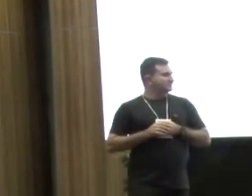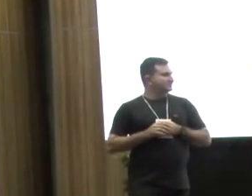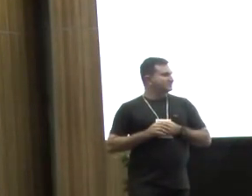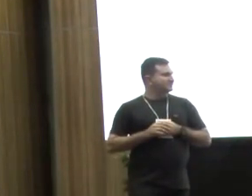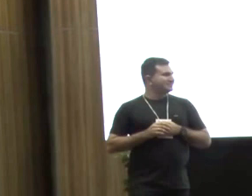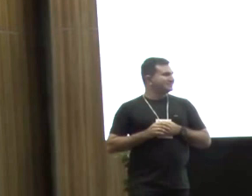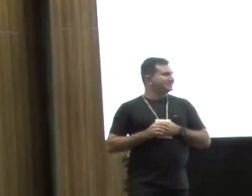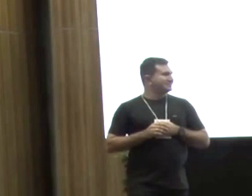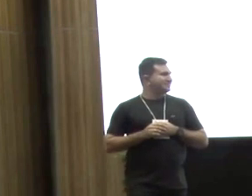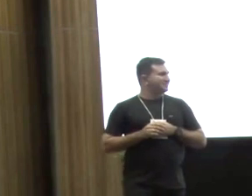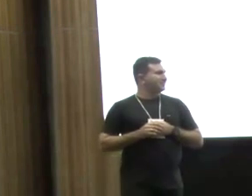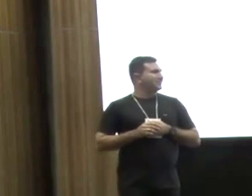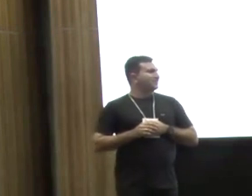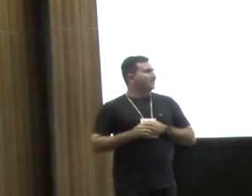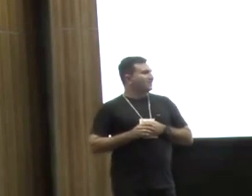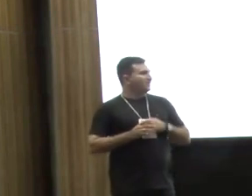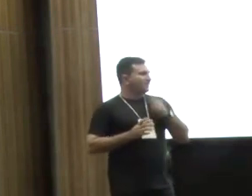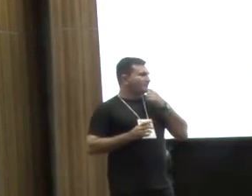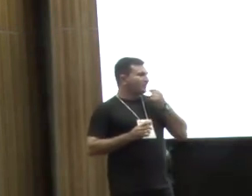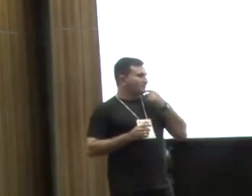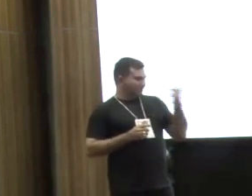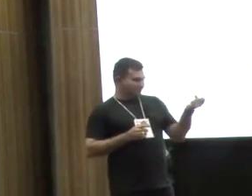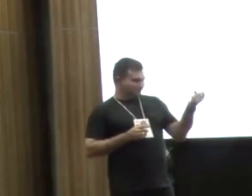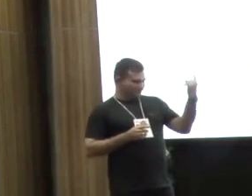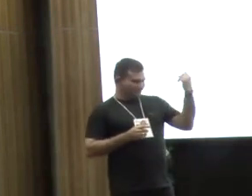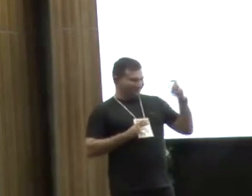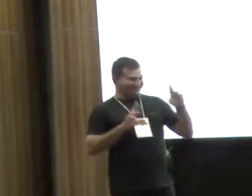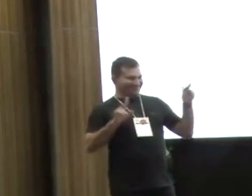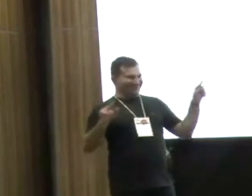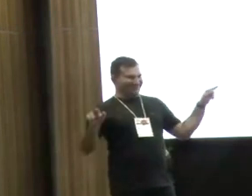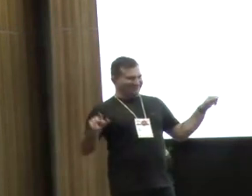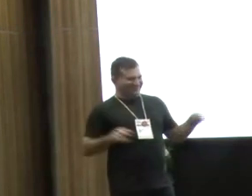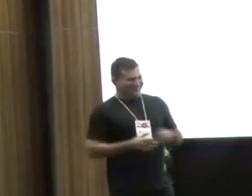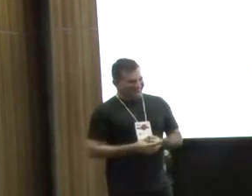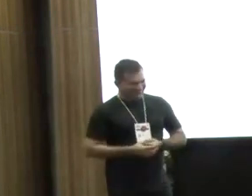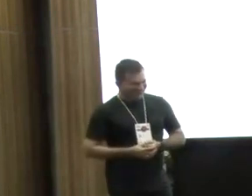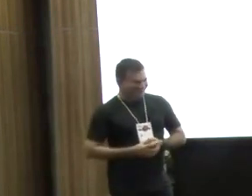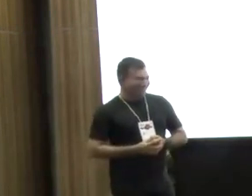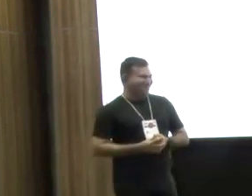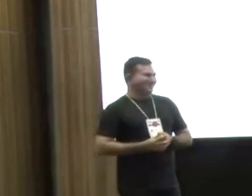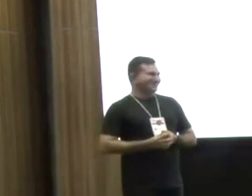Né? Os homens são estranhos.